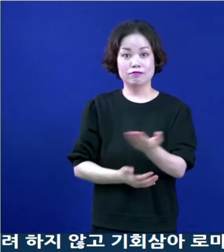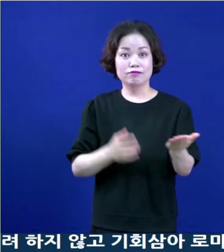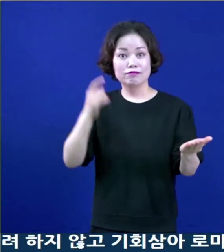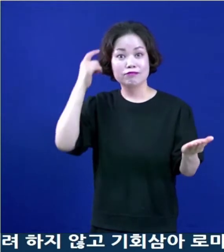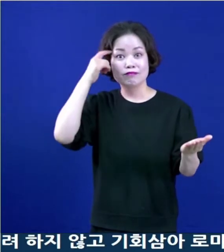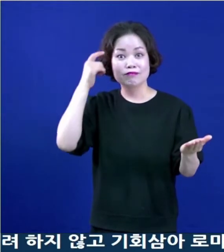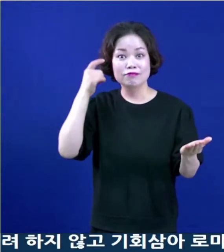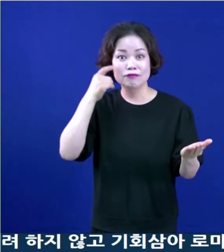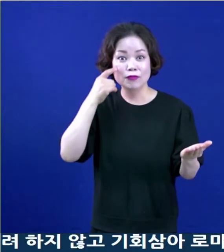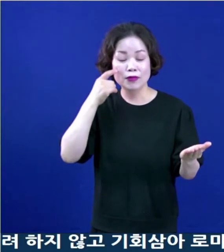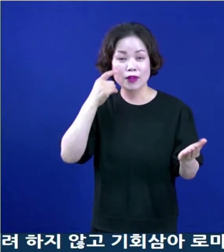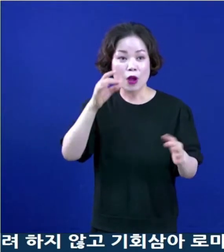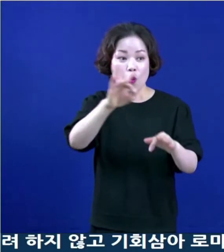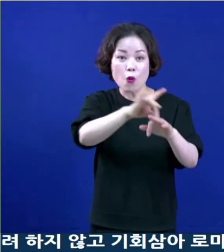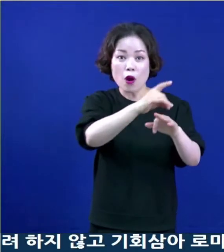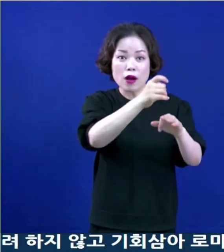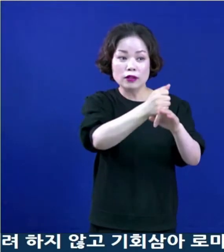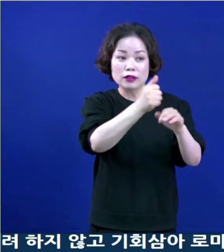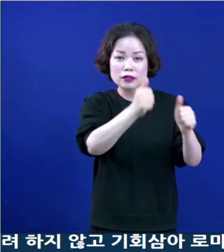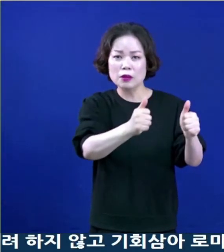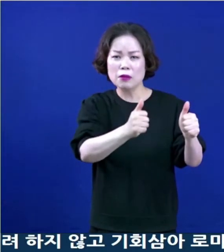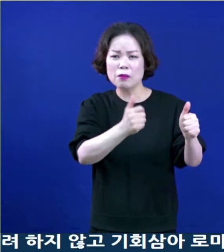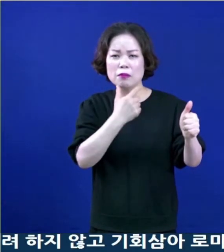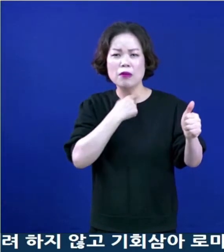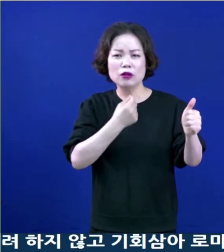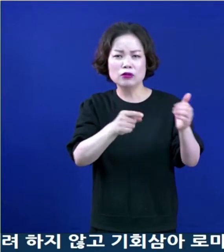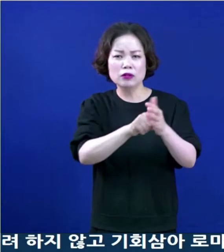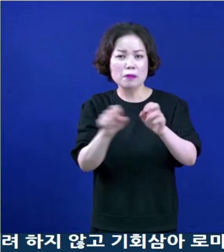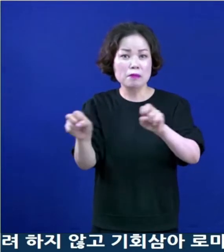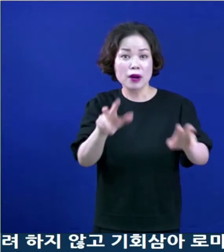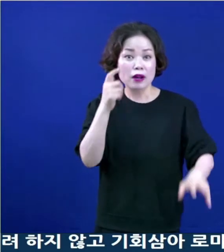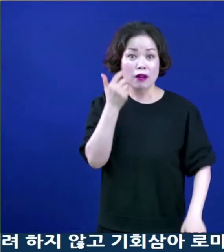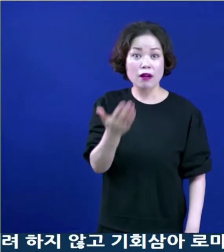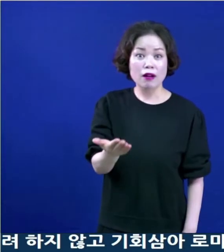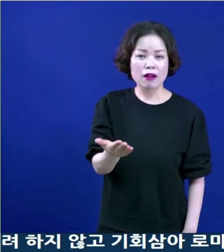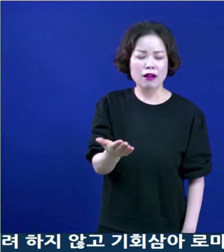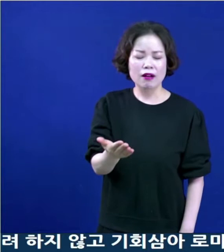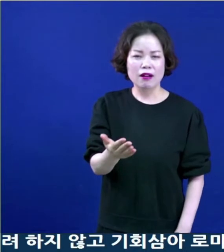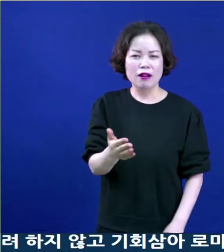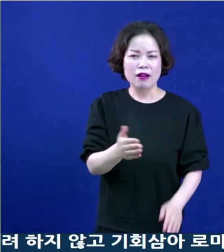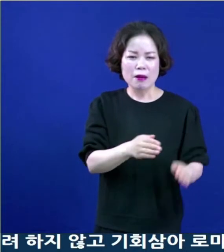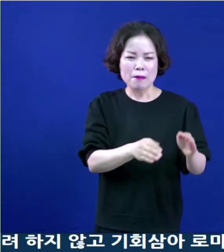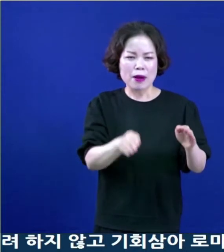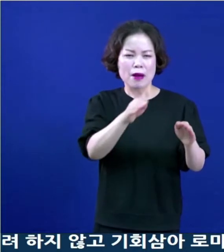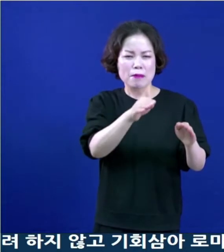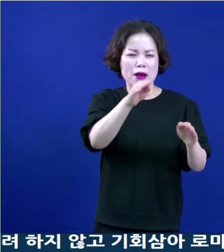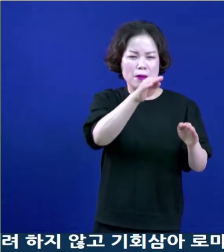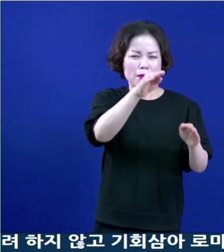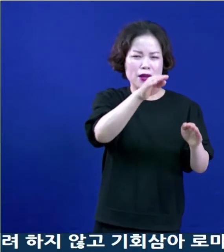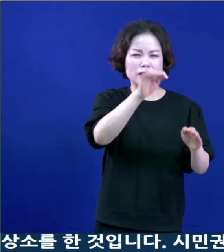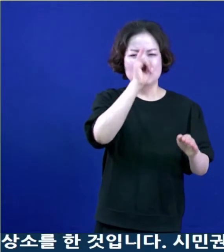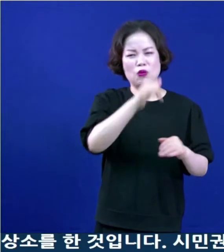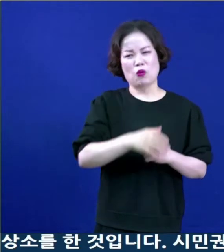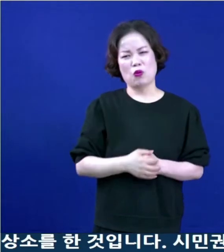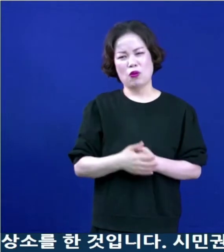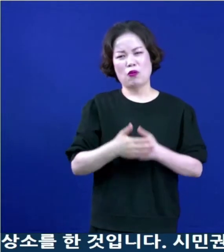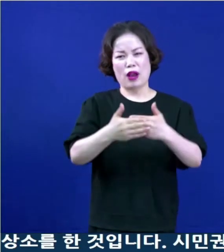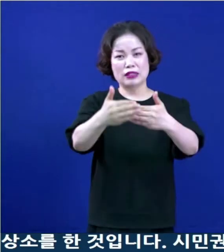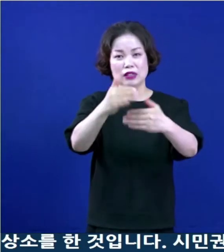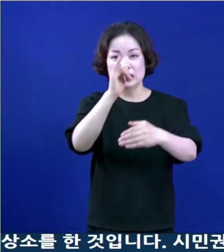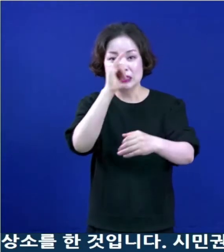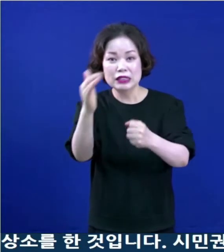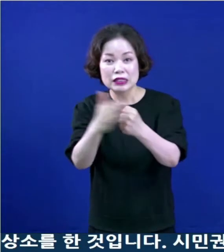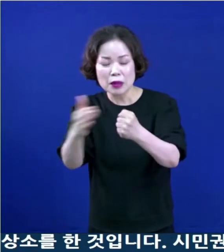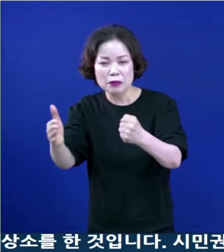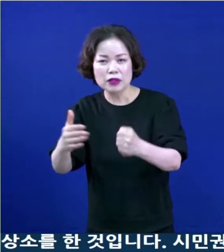보십시오. 황제에게 재판받으려면 금방 되겠습니까? 한참 시간이 걸리겠죠. 그래서 바울은